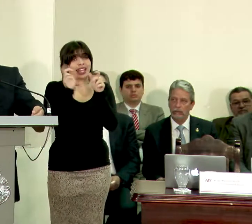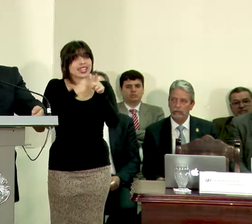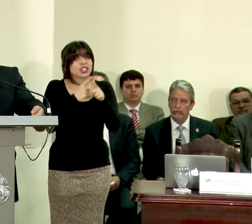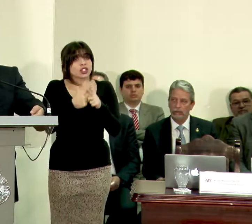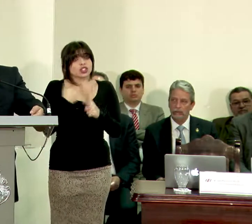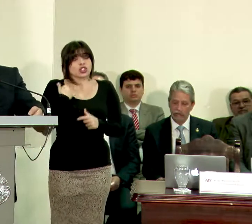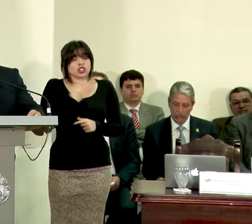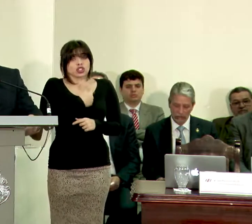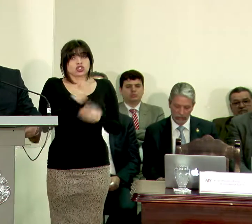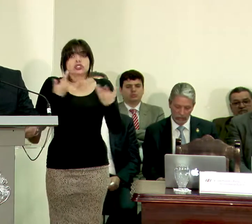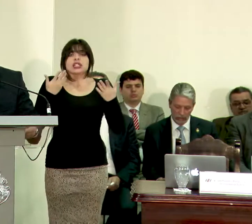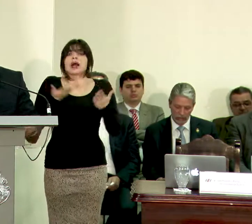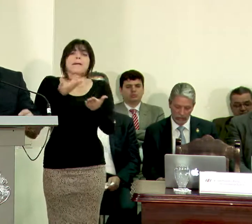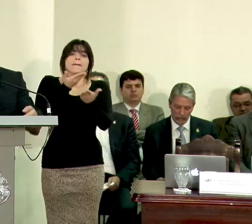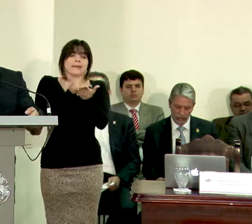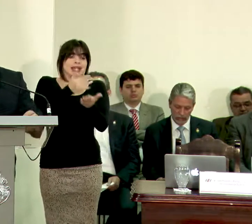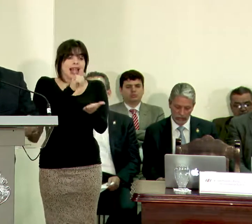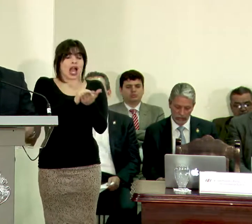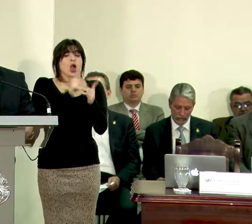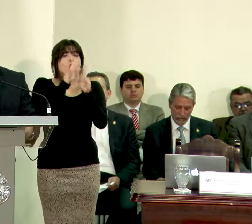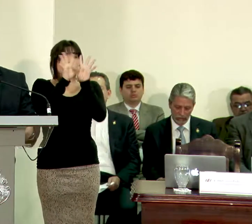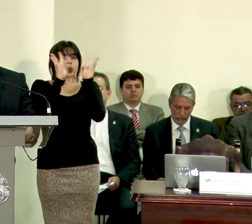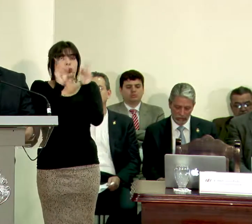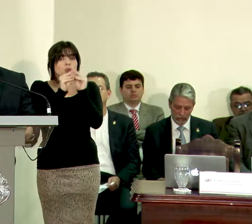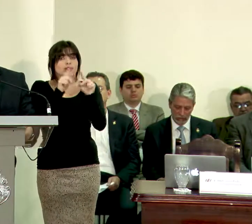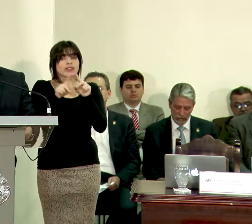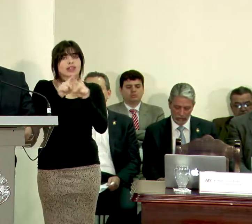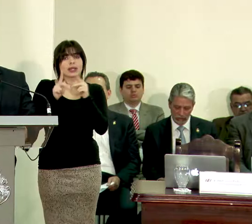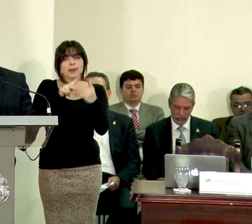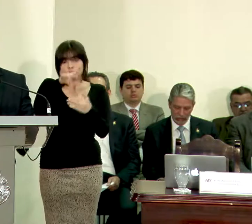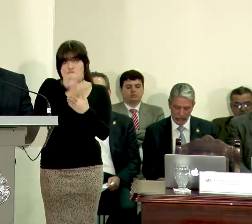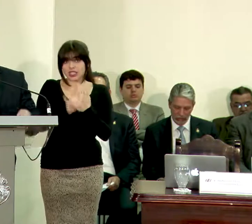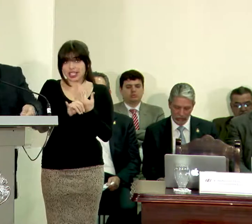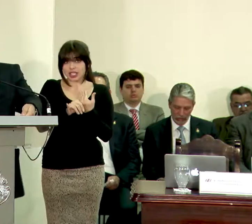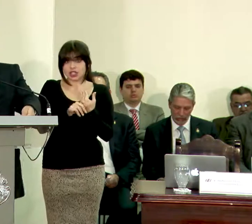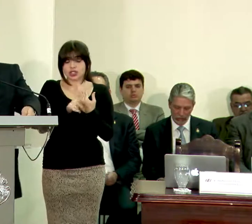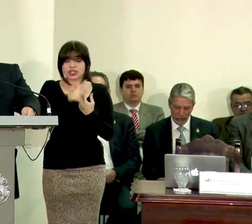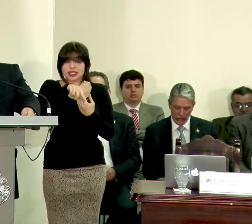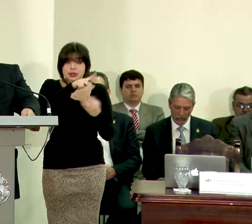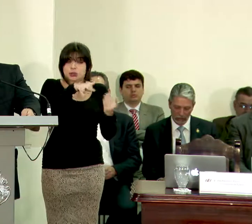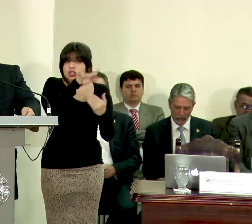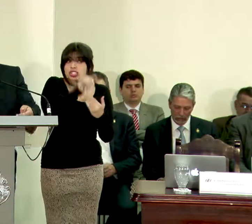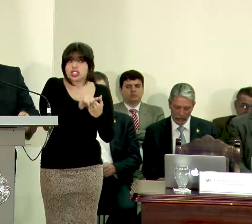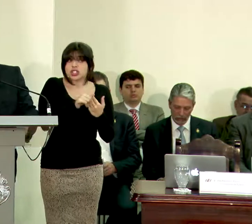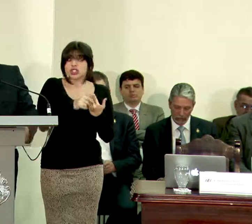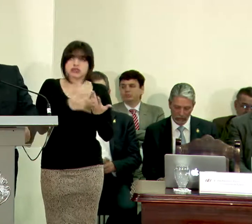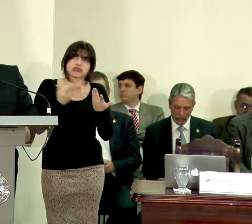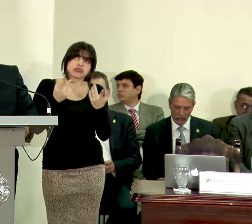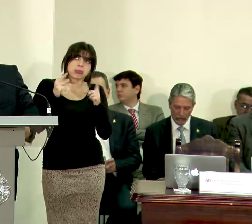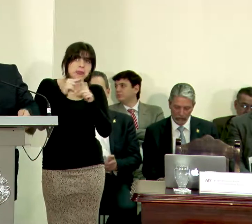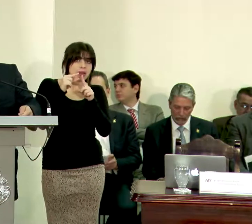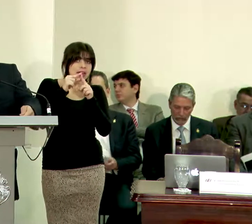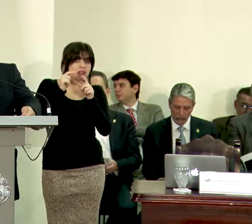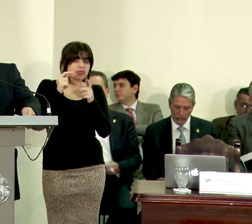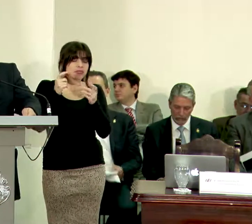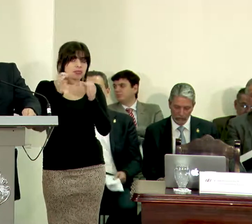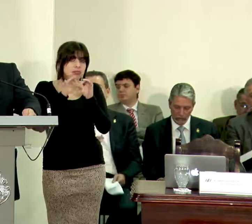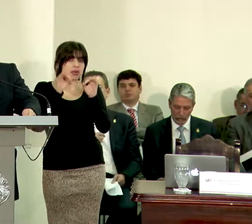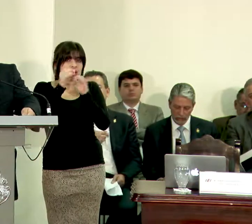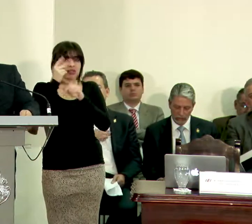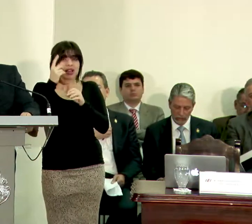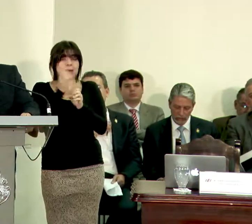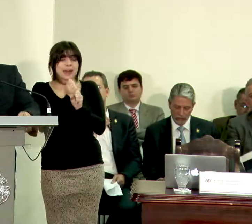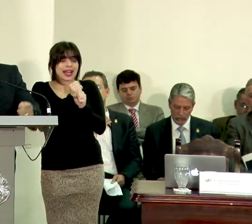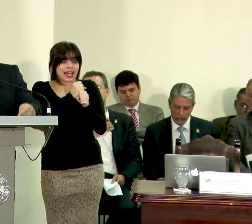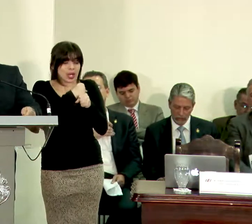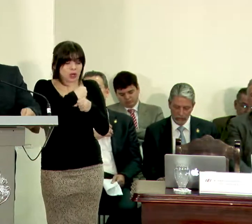Entonces, hemos planteado acá un conjunto de proyectos que son, pongámosle en términos claros, de